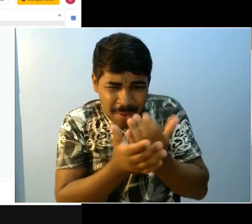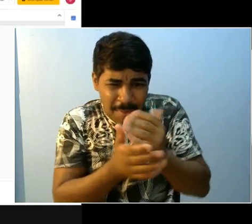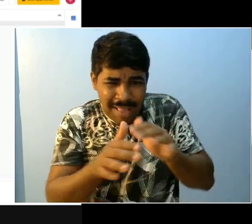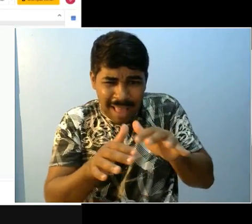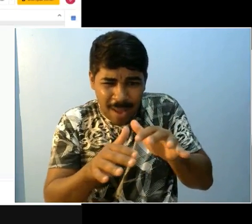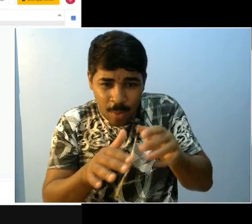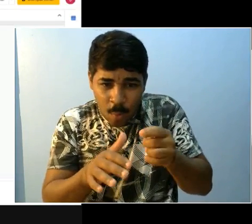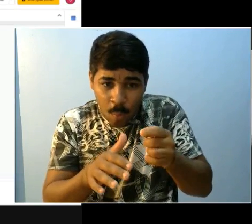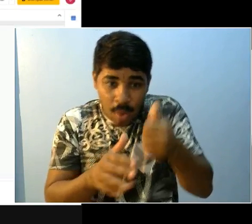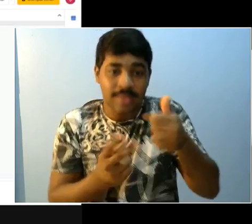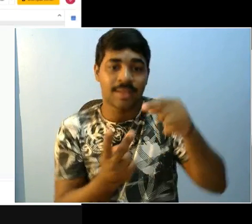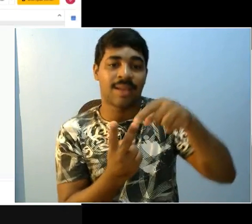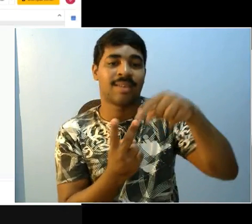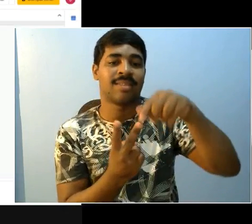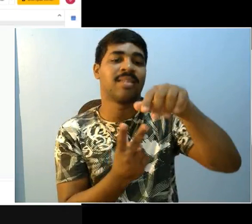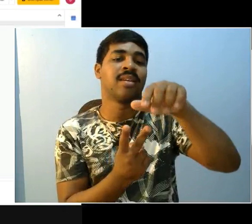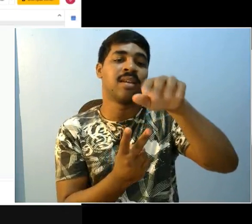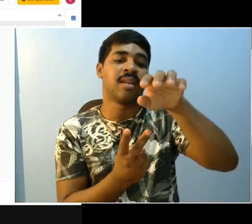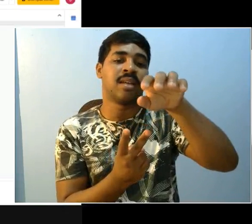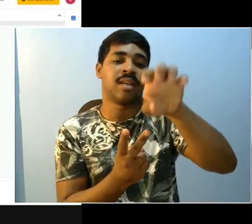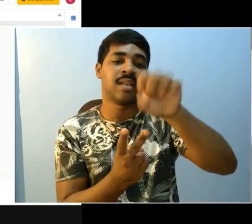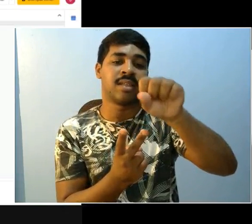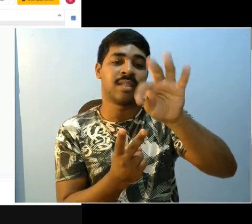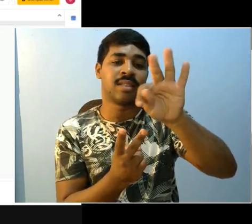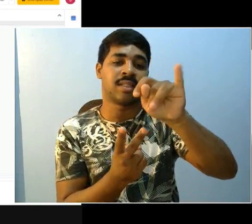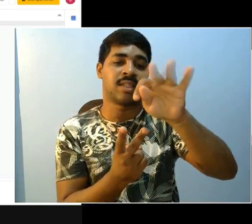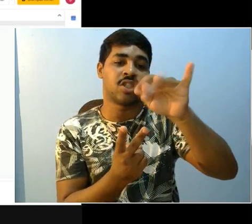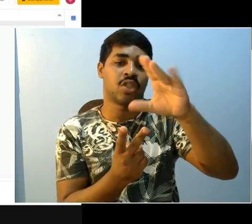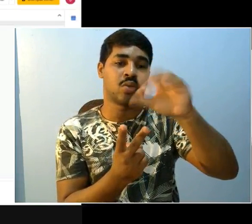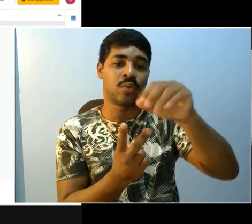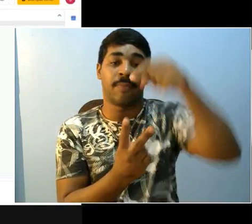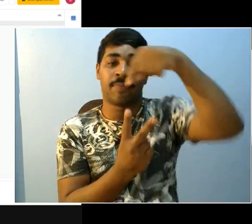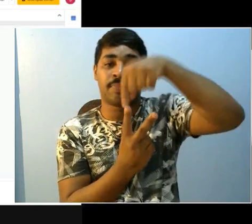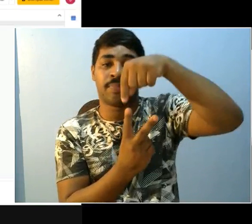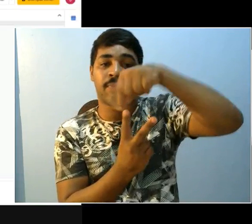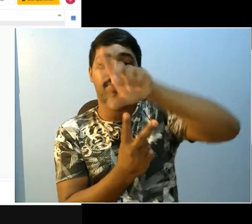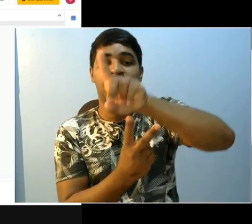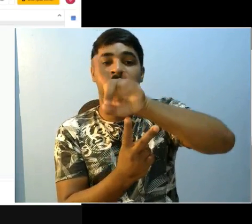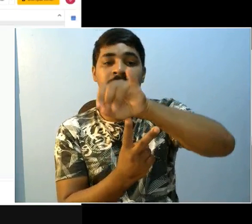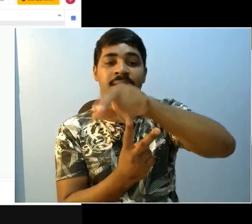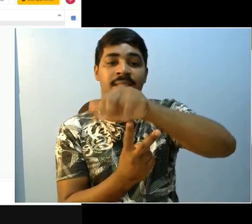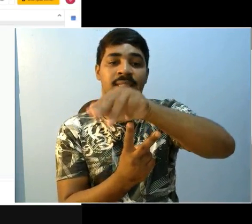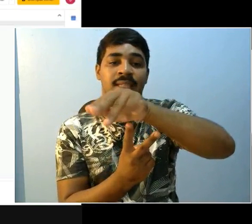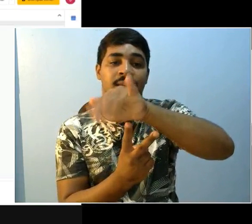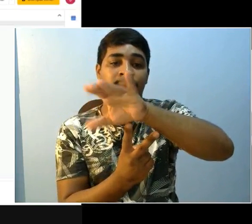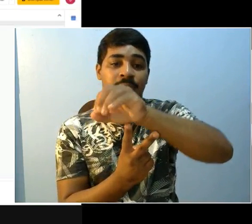Já o atrito dinâmico só atua se o corpo estiver se movimentando.